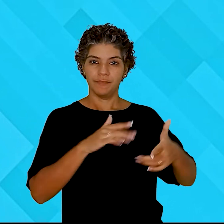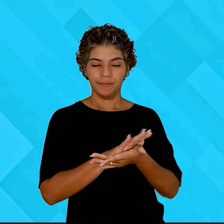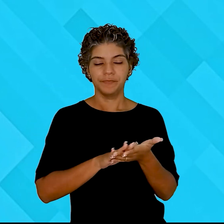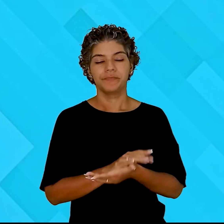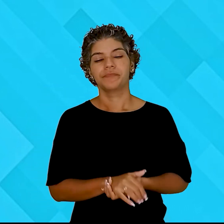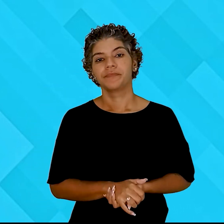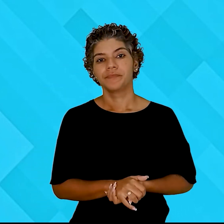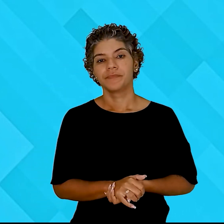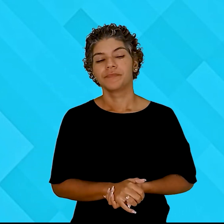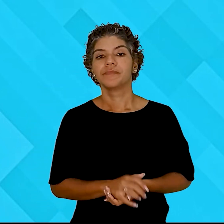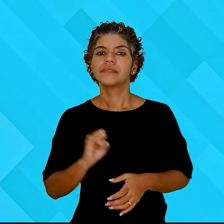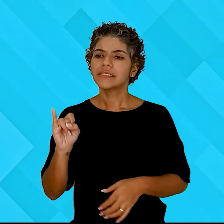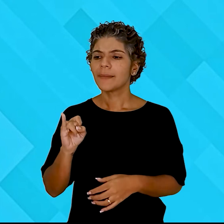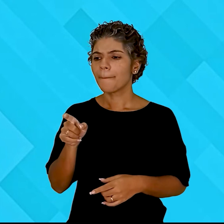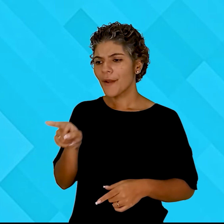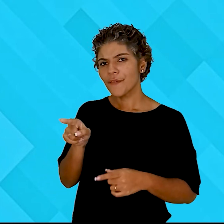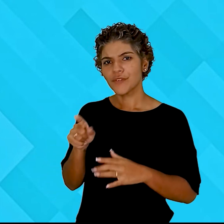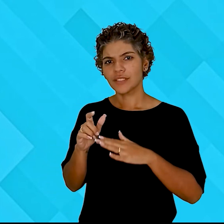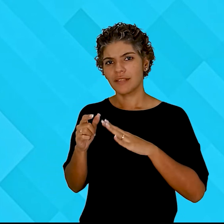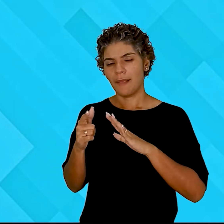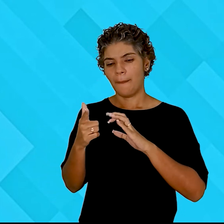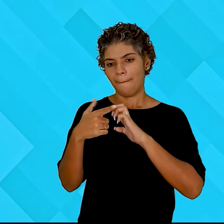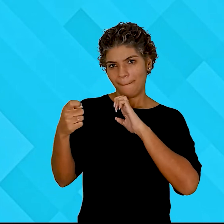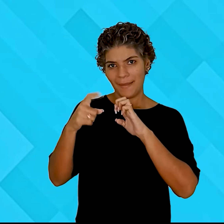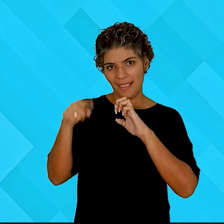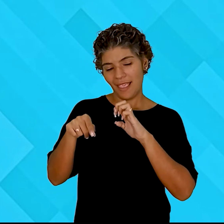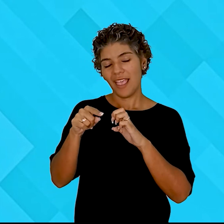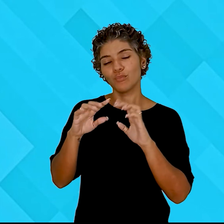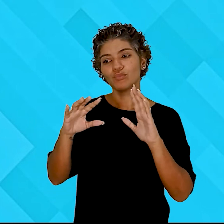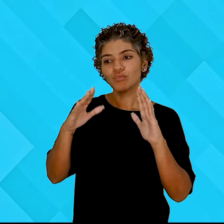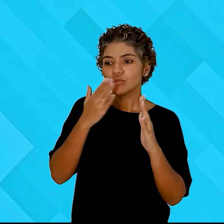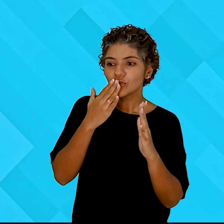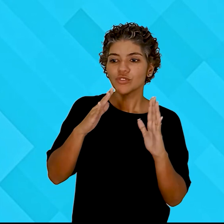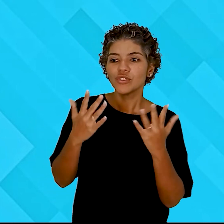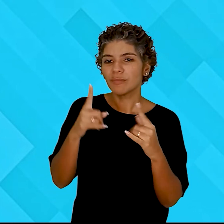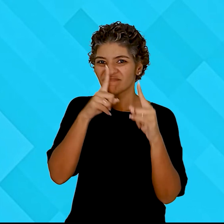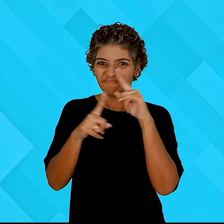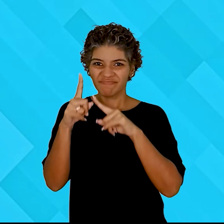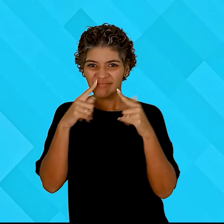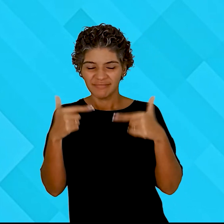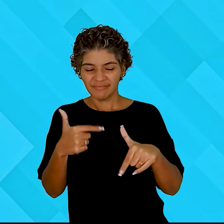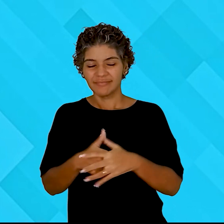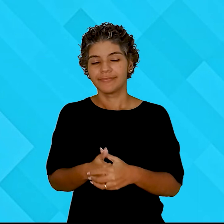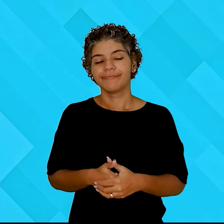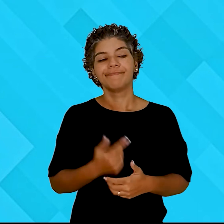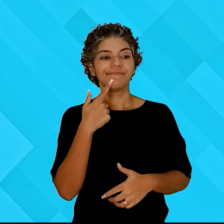é uma forma de precarização? Quando a gente está falando de microempreendedor, é sempre bom a gente ter em mente por que a gente chegou